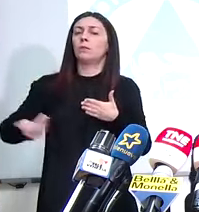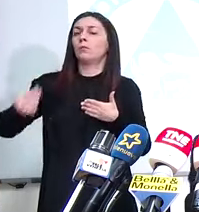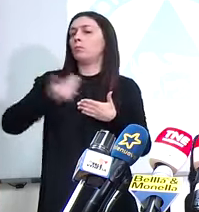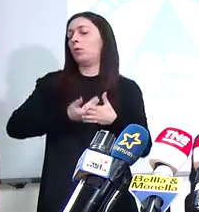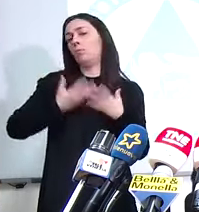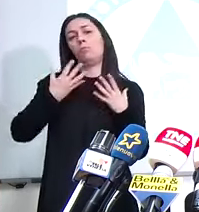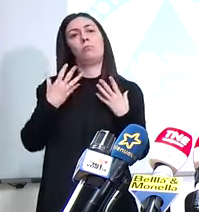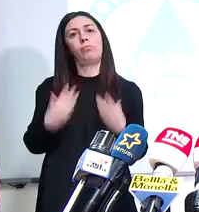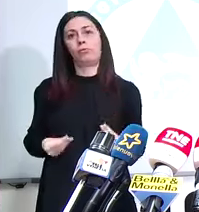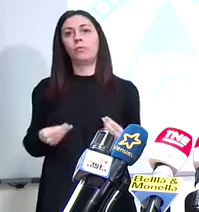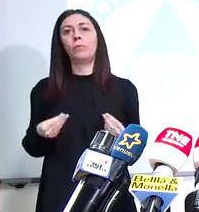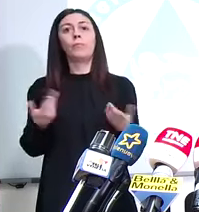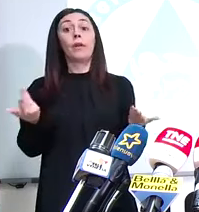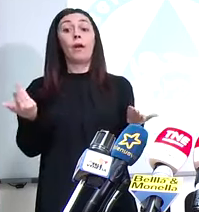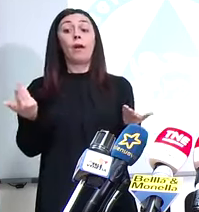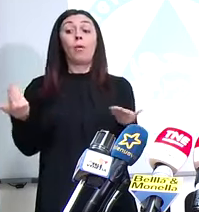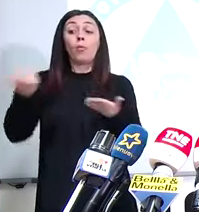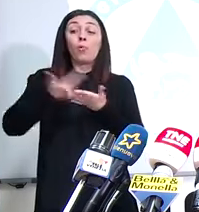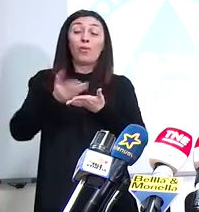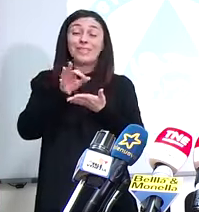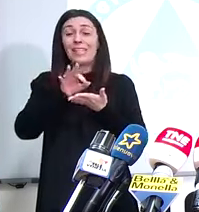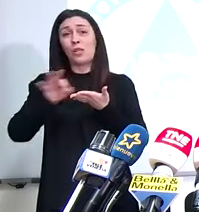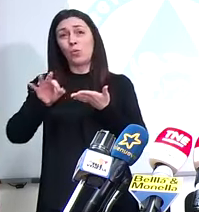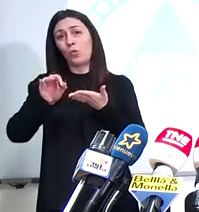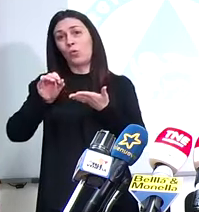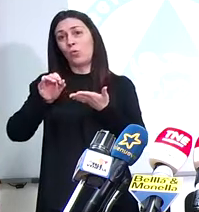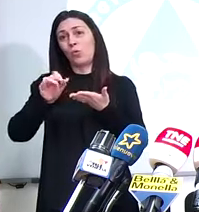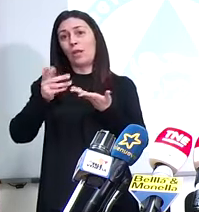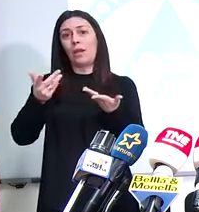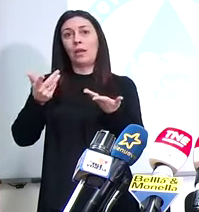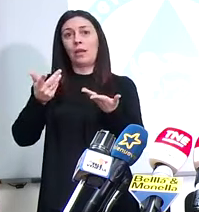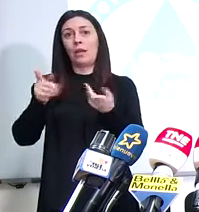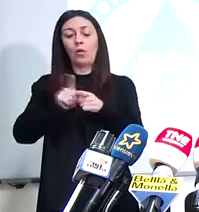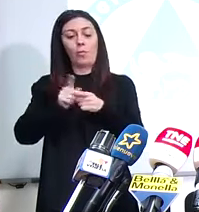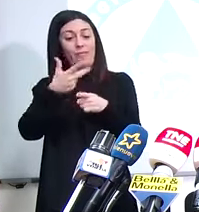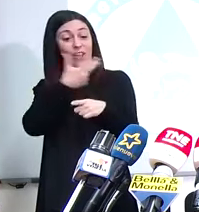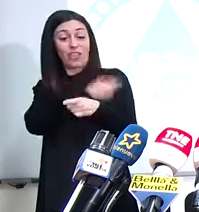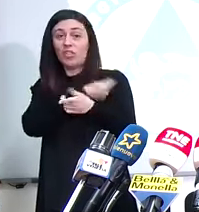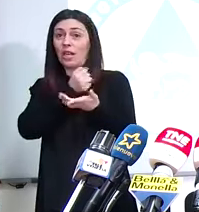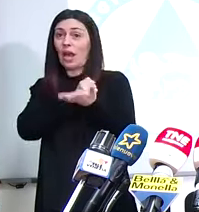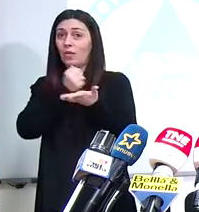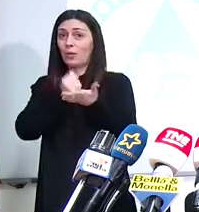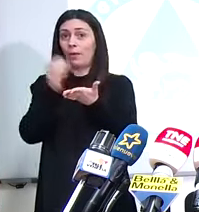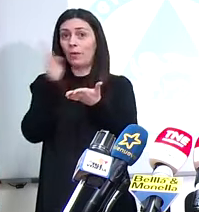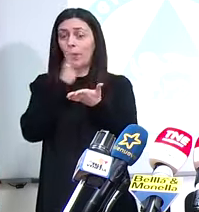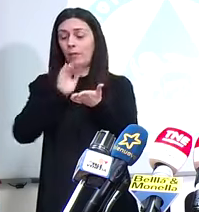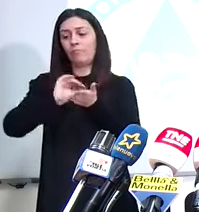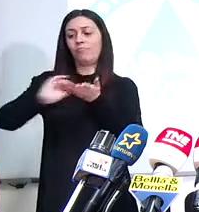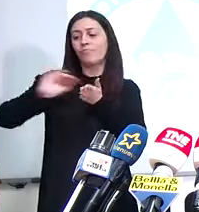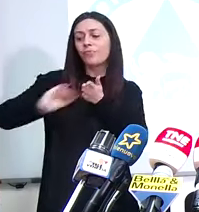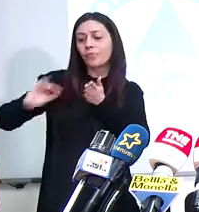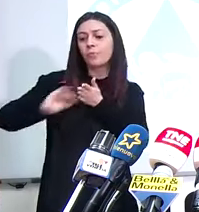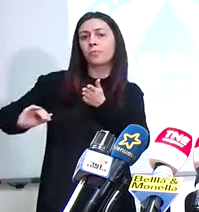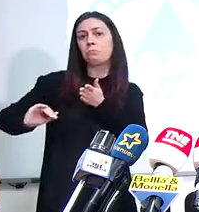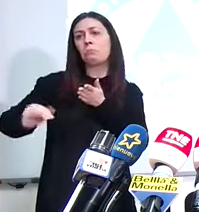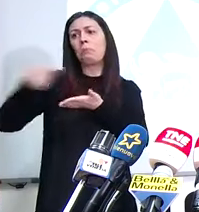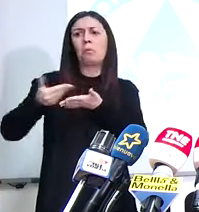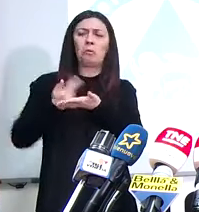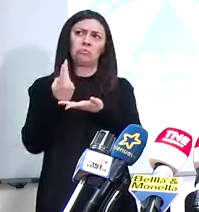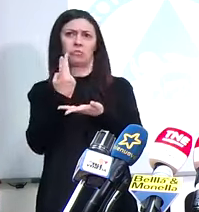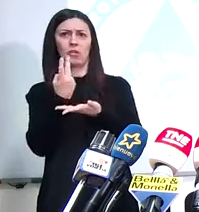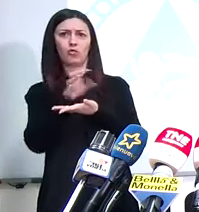scartate quelle che sono poco sostenibili o parlano dei vaccini che non sono autorizzati ne sono rimasti un paio che il